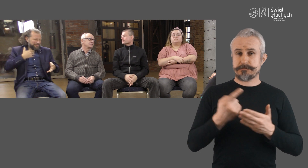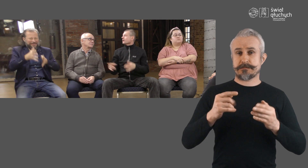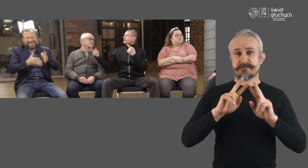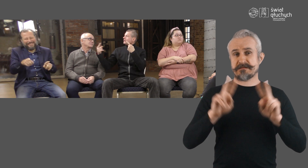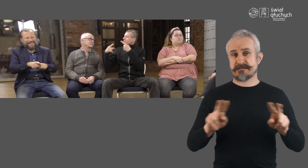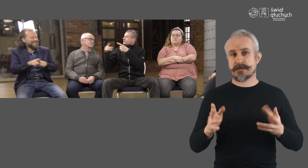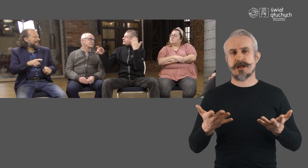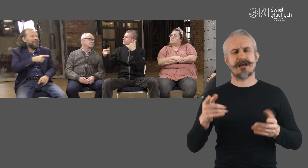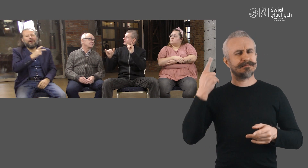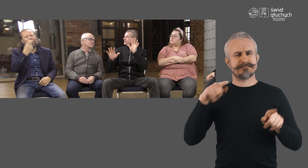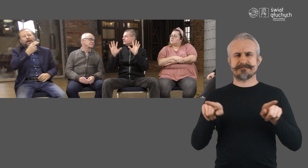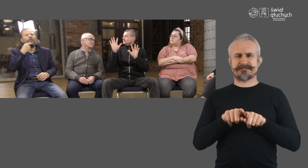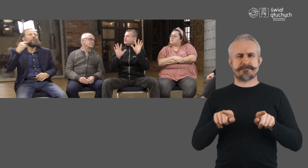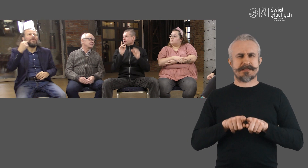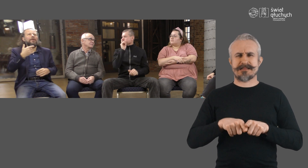A no dawniej nie było